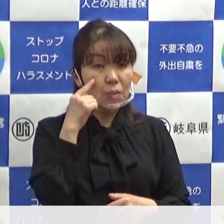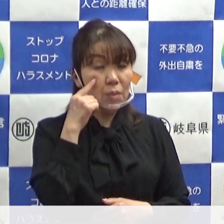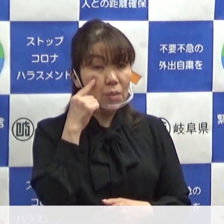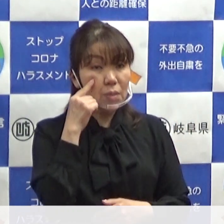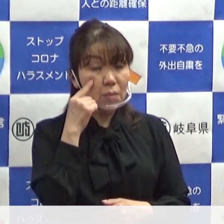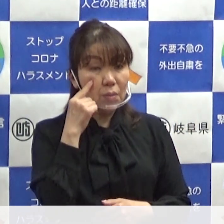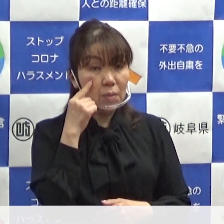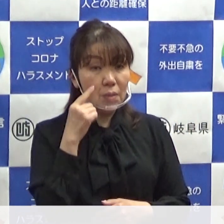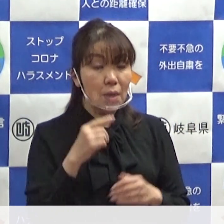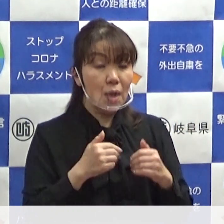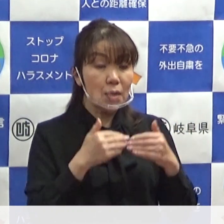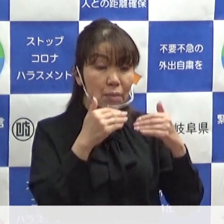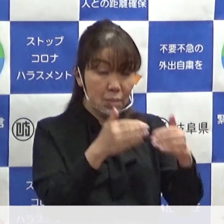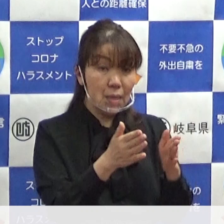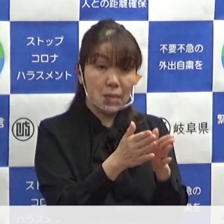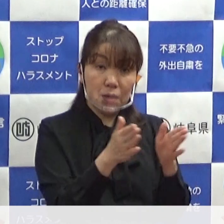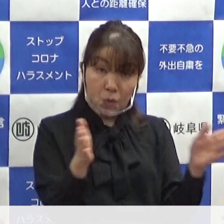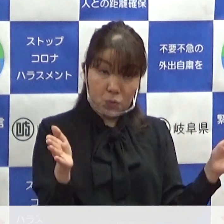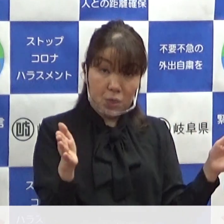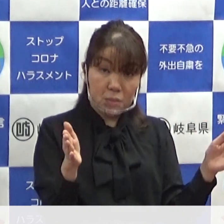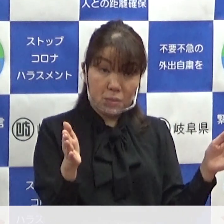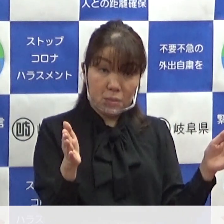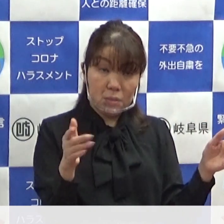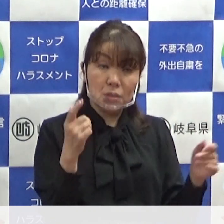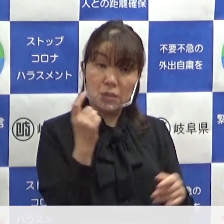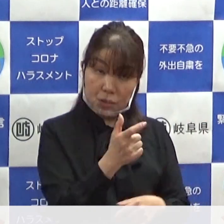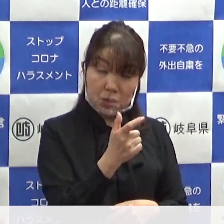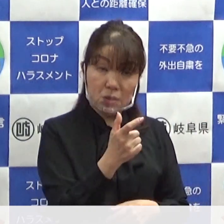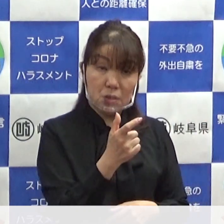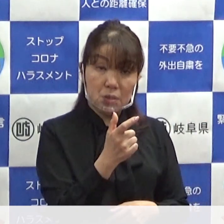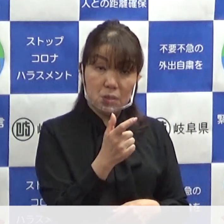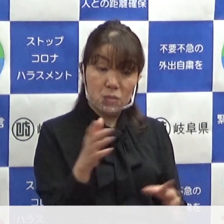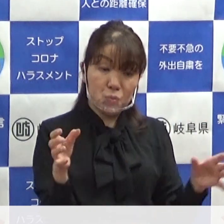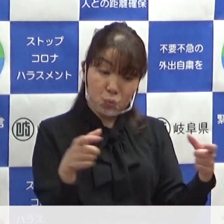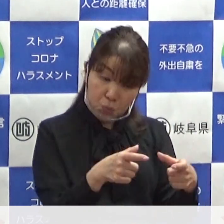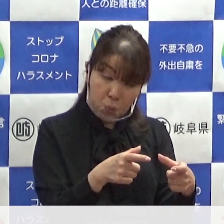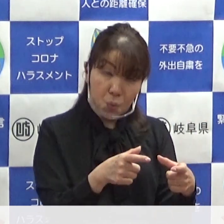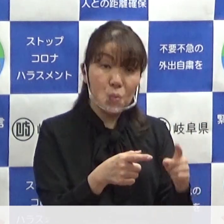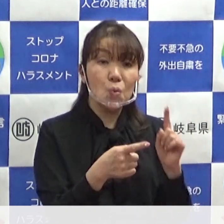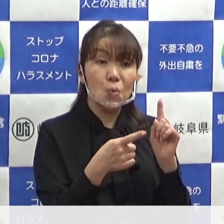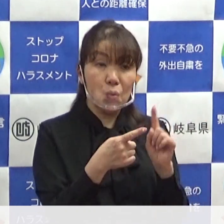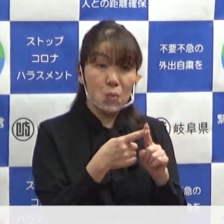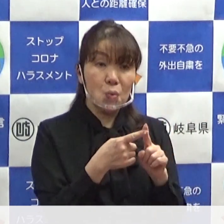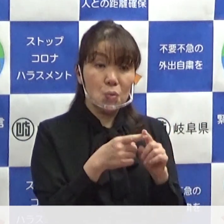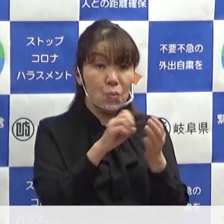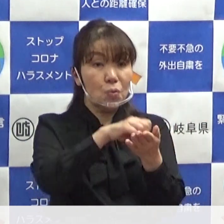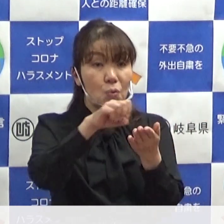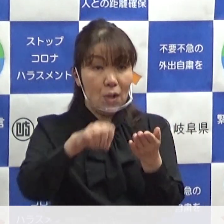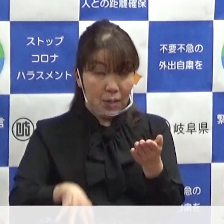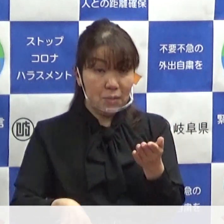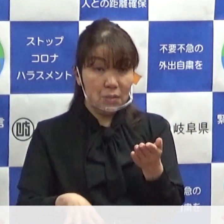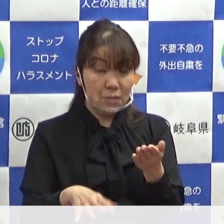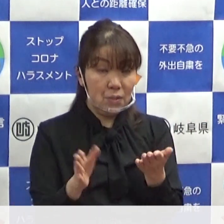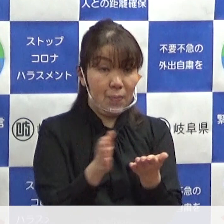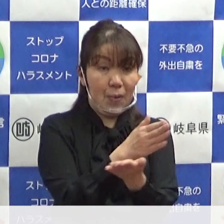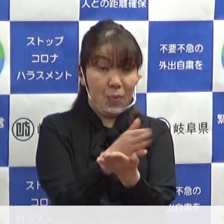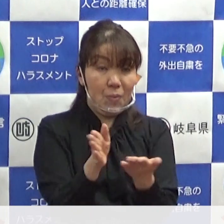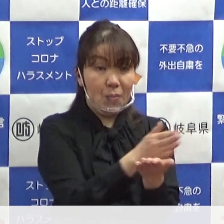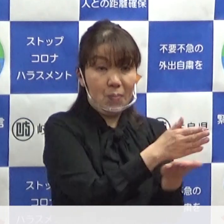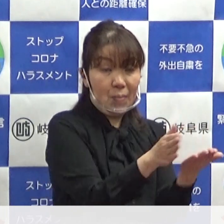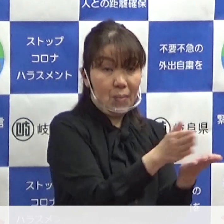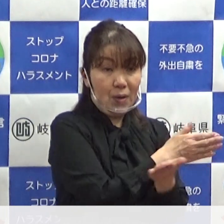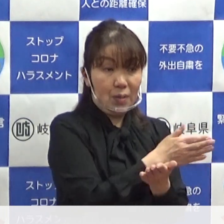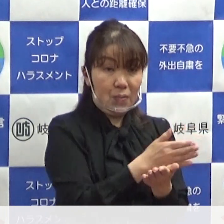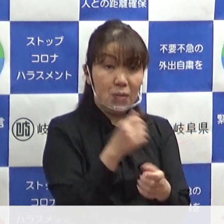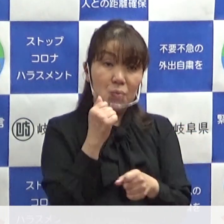発展拡大っていうのと、維持っていうのと縮小っていうのと廃止っていうのと、まあ、全部分けましたけどね、ま